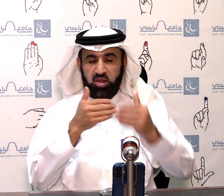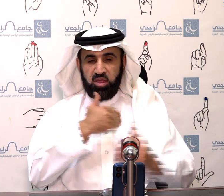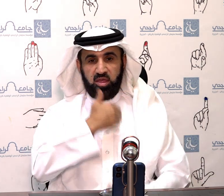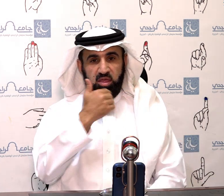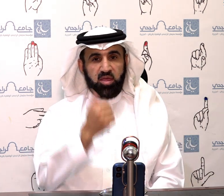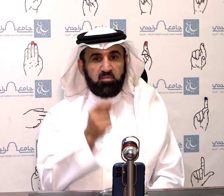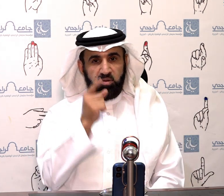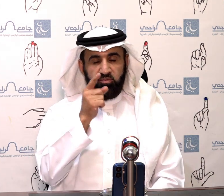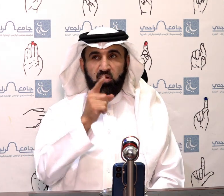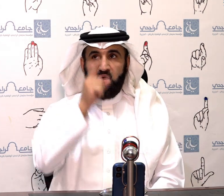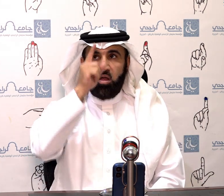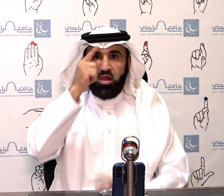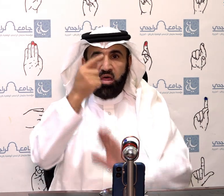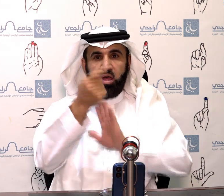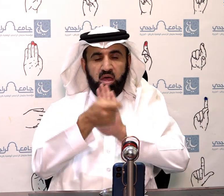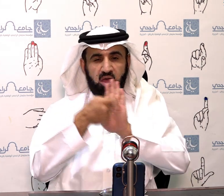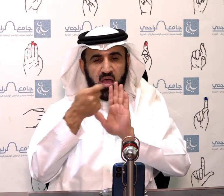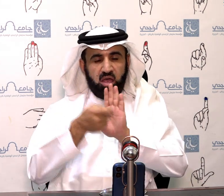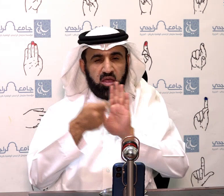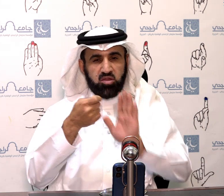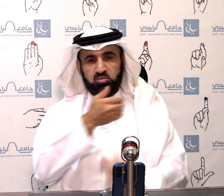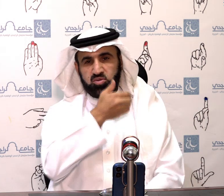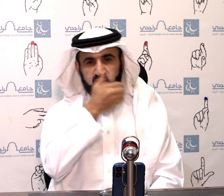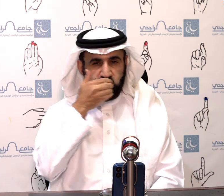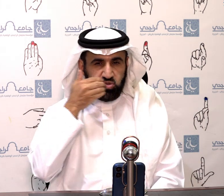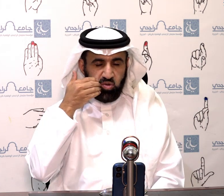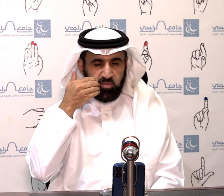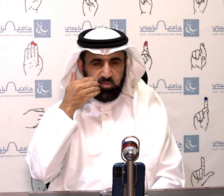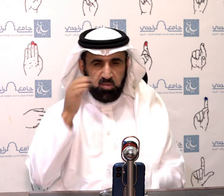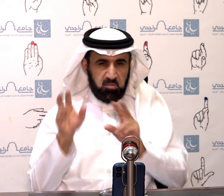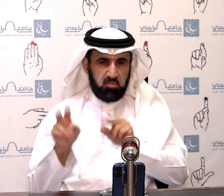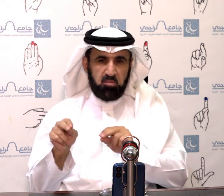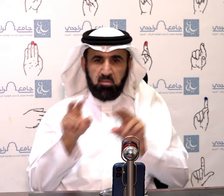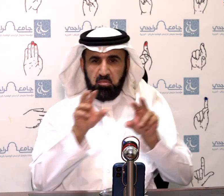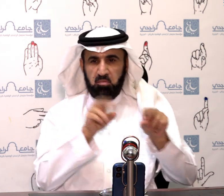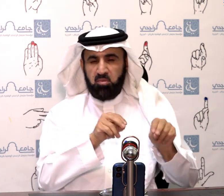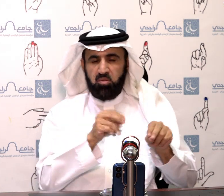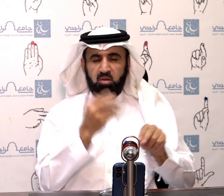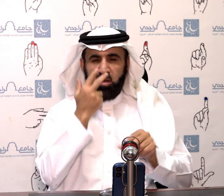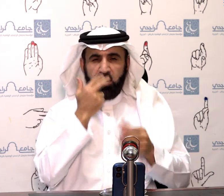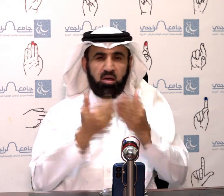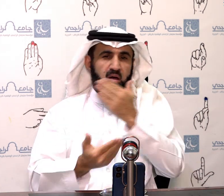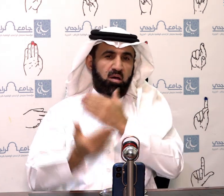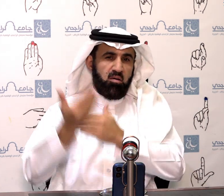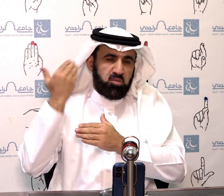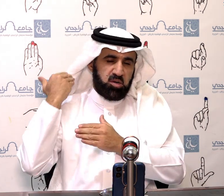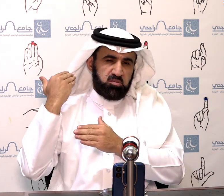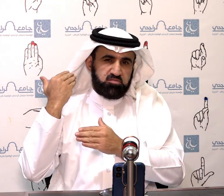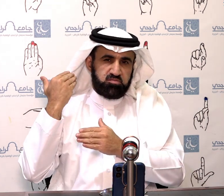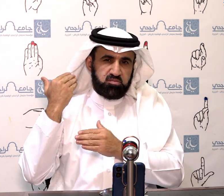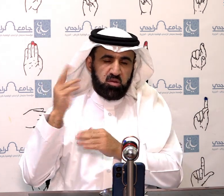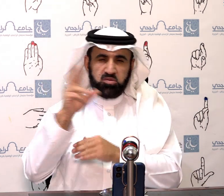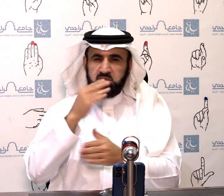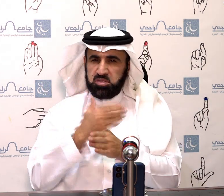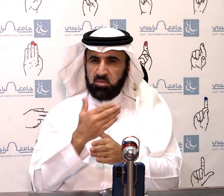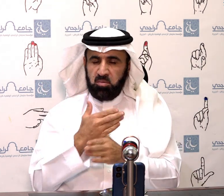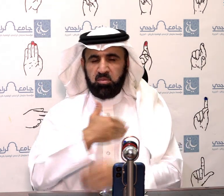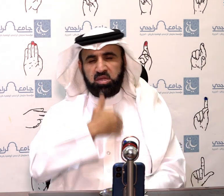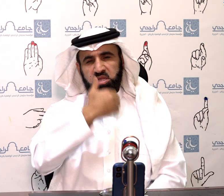كتب عليكم الصيام كما كتب على الذين من قبلكم لعلكم تتقون. تلك